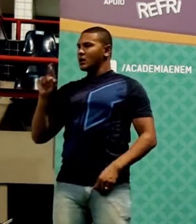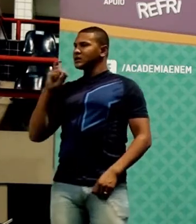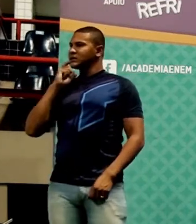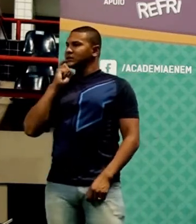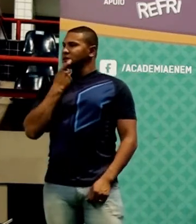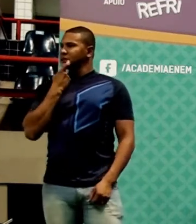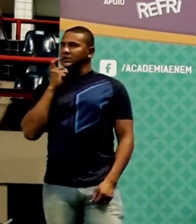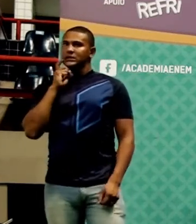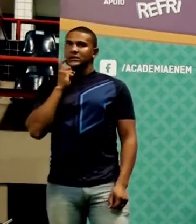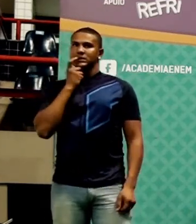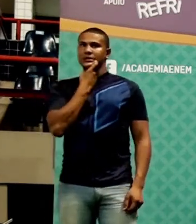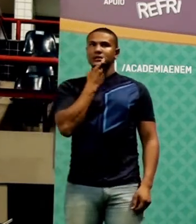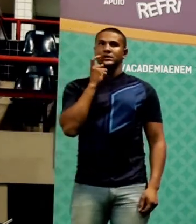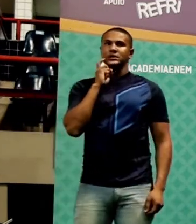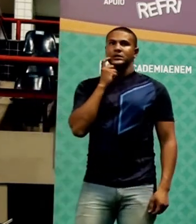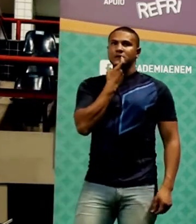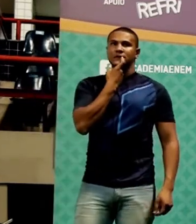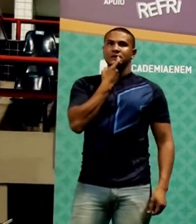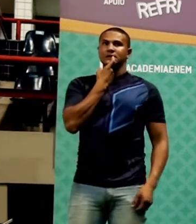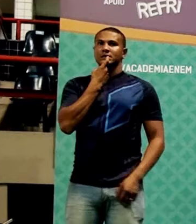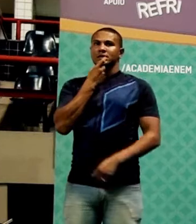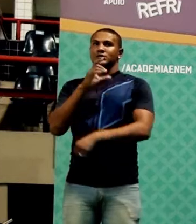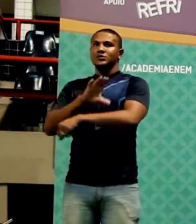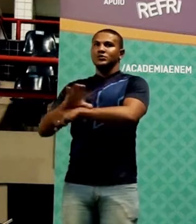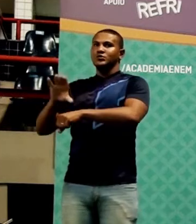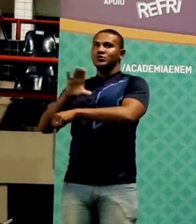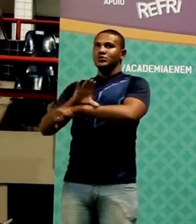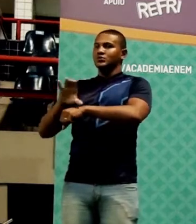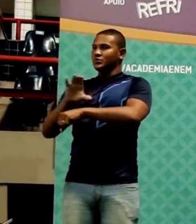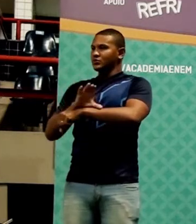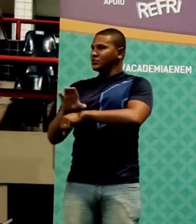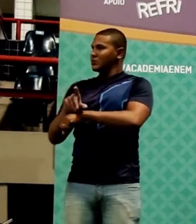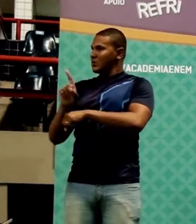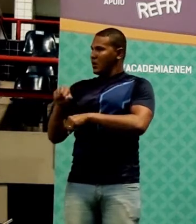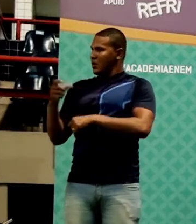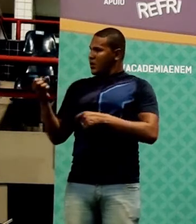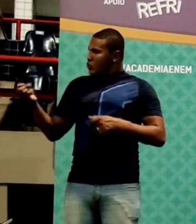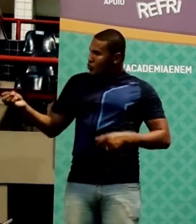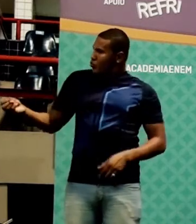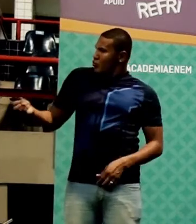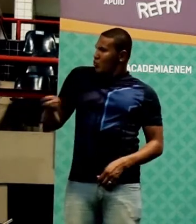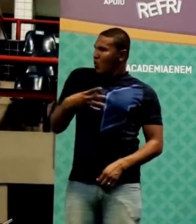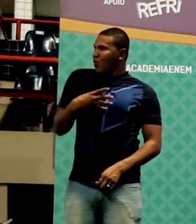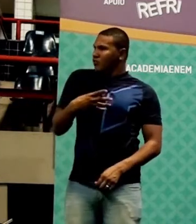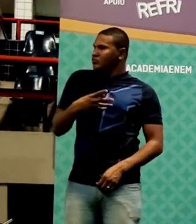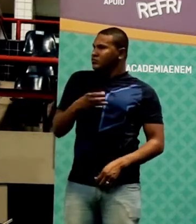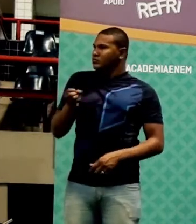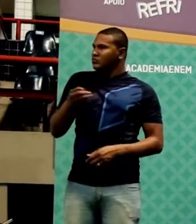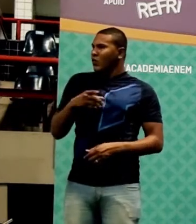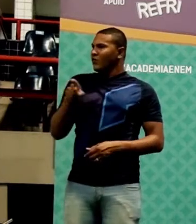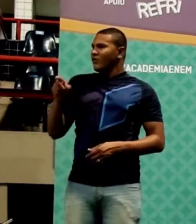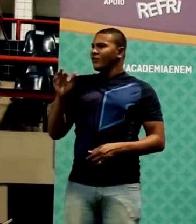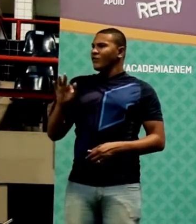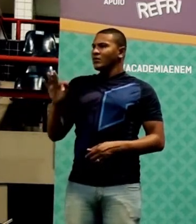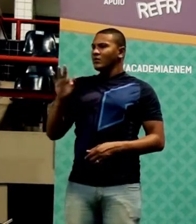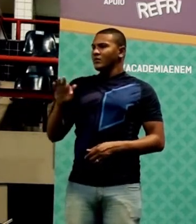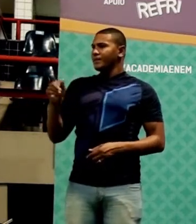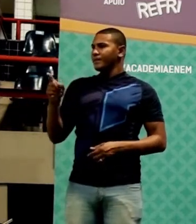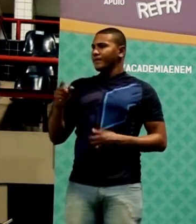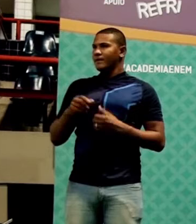tá certo? É um curso muito bom. É uma universidade nova em Fortaleza. Vocês podem olhar depois na internet.